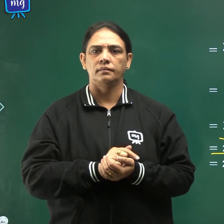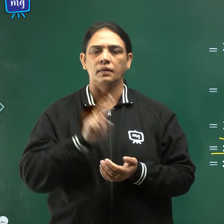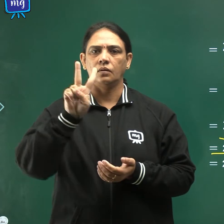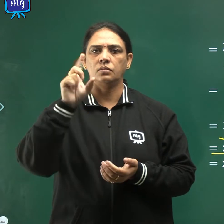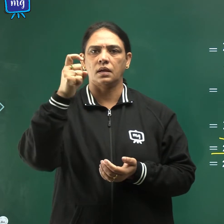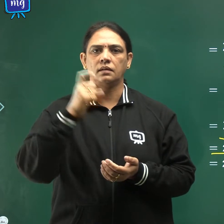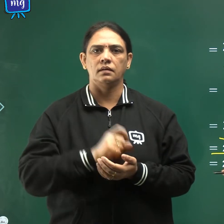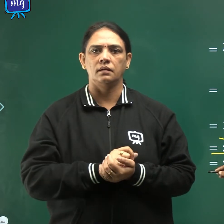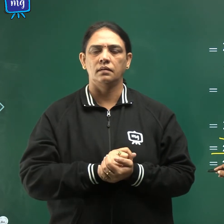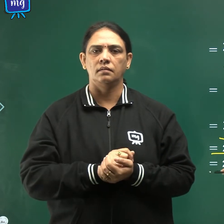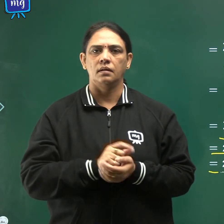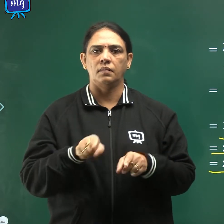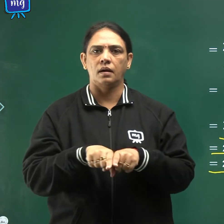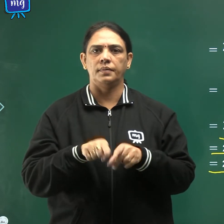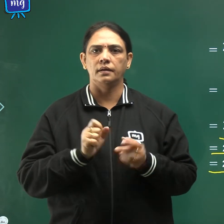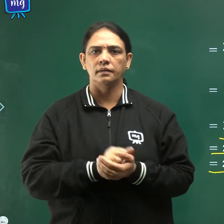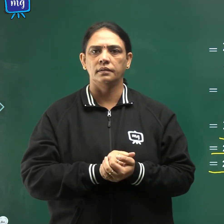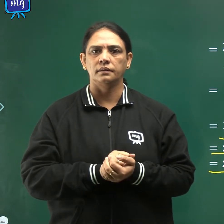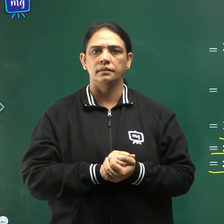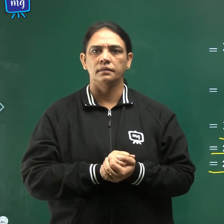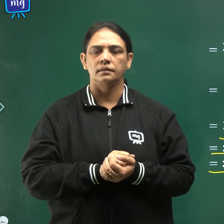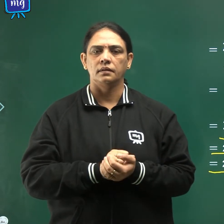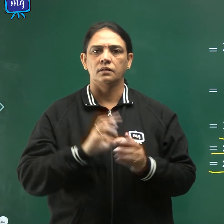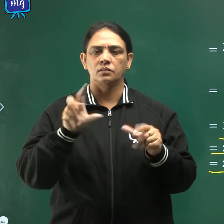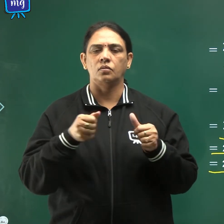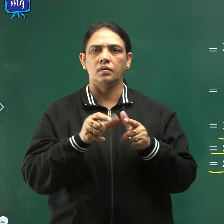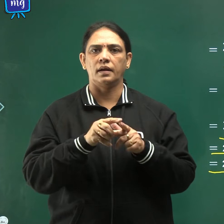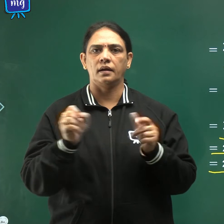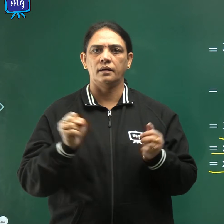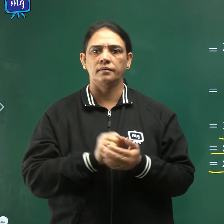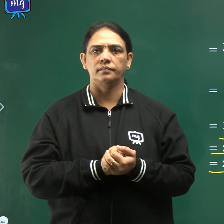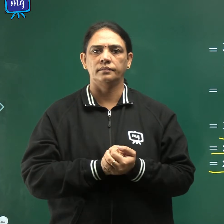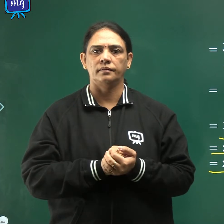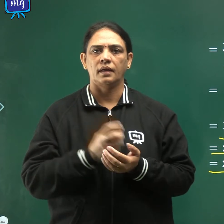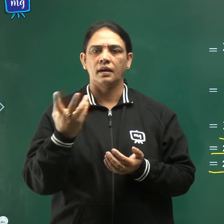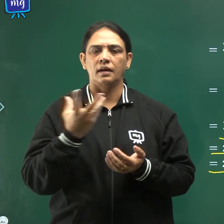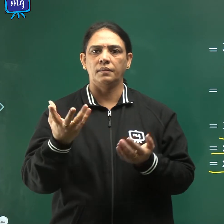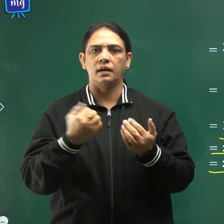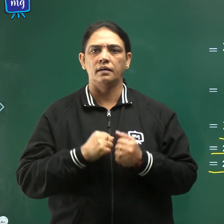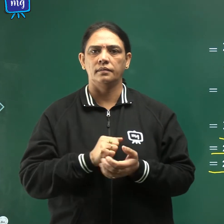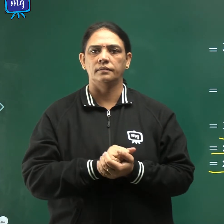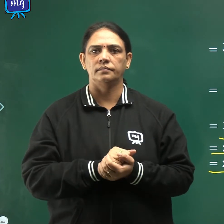2.27 बराबर, हल करेंगे क्या मिला